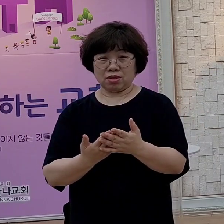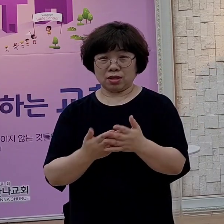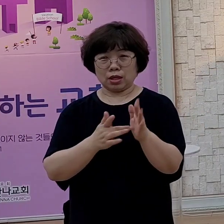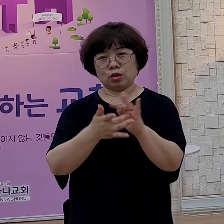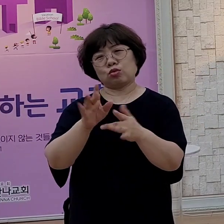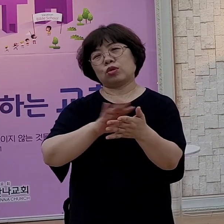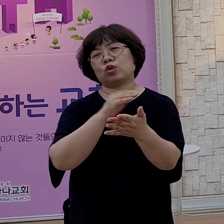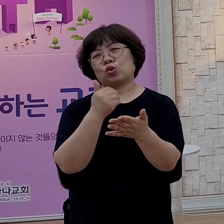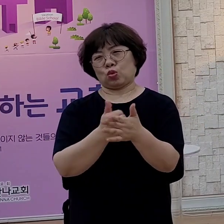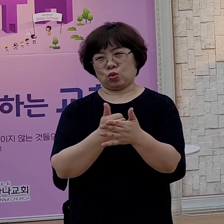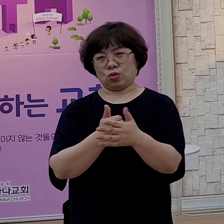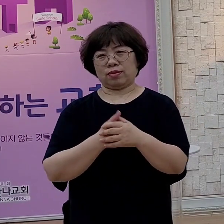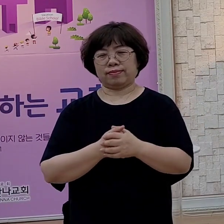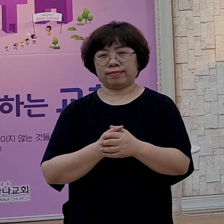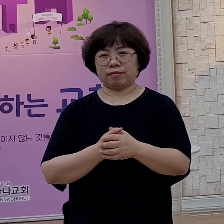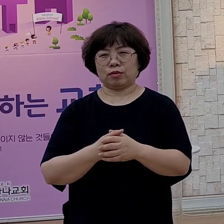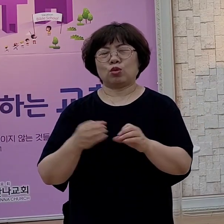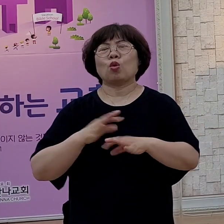놀랍지 않습니까?